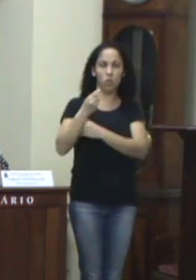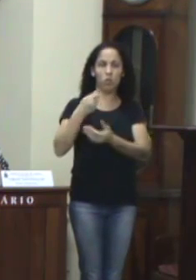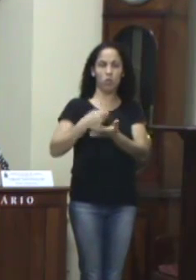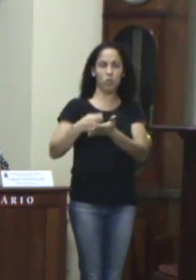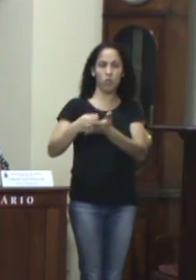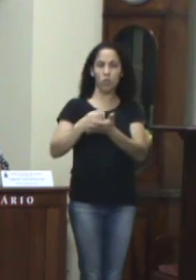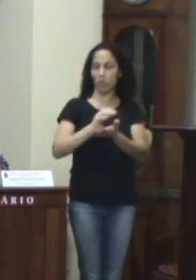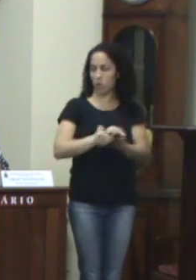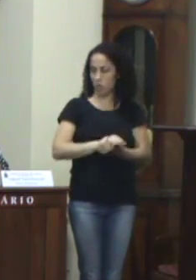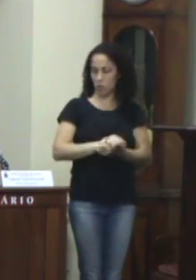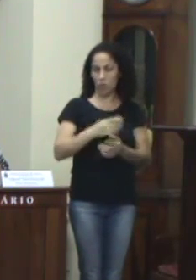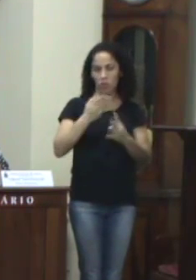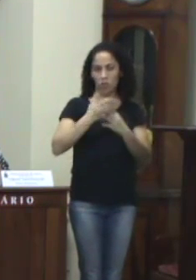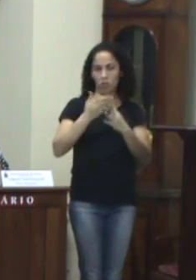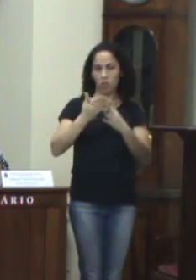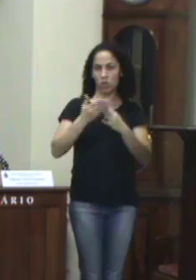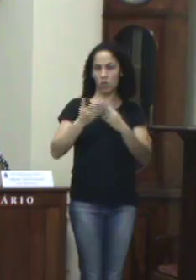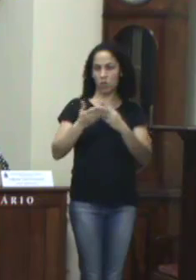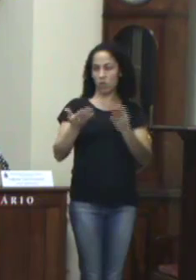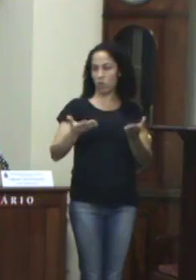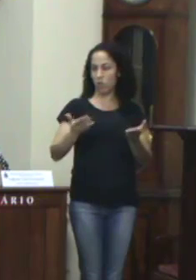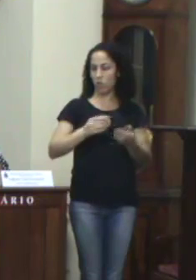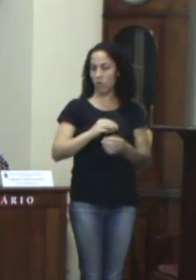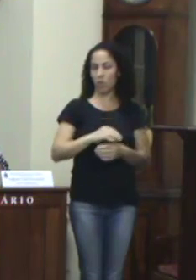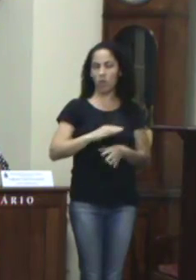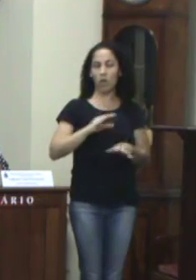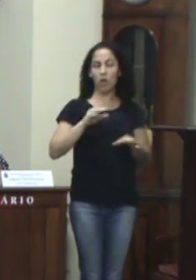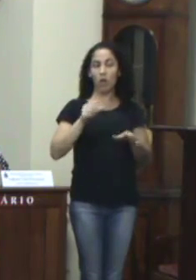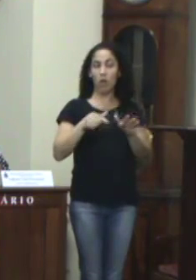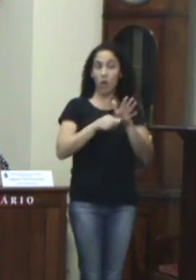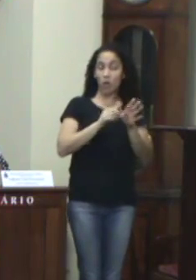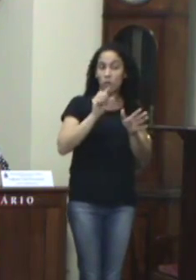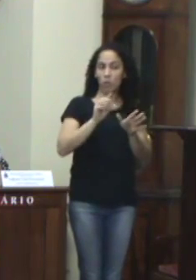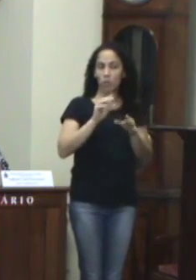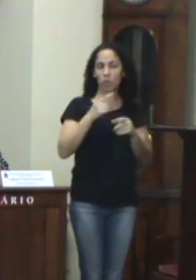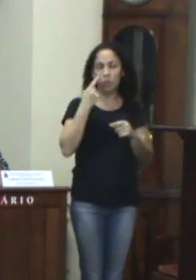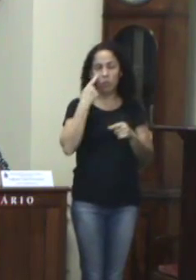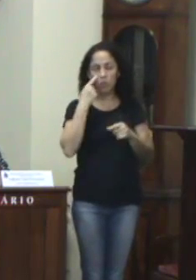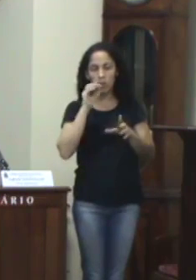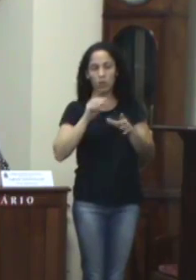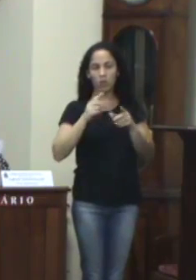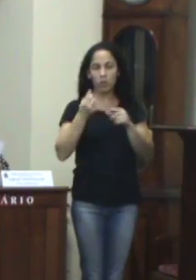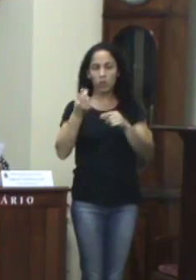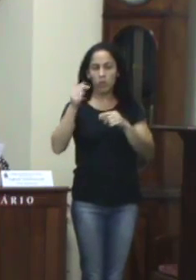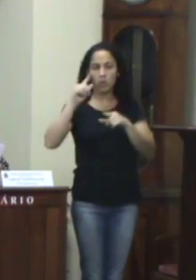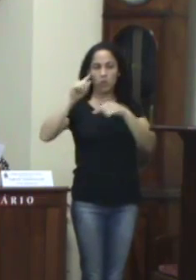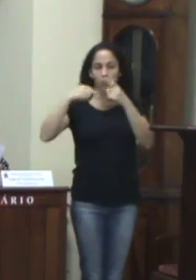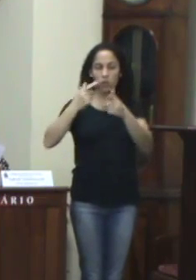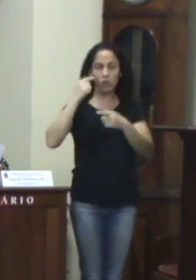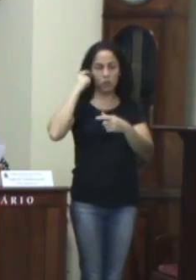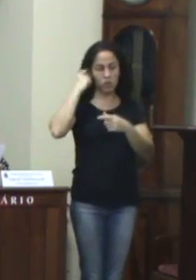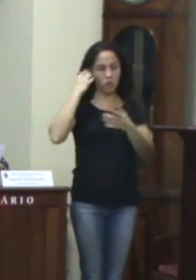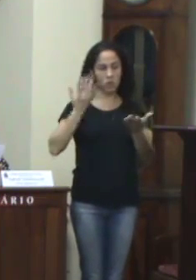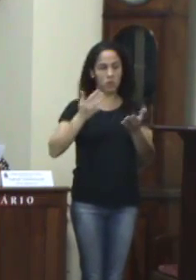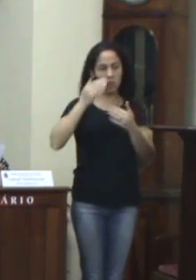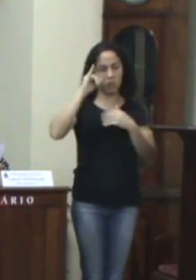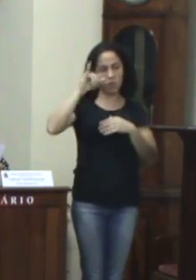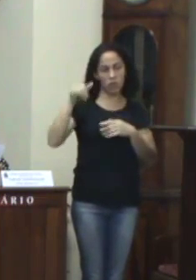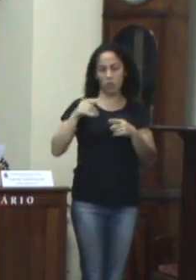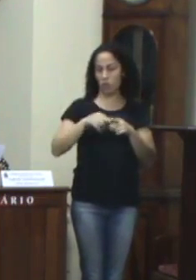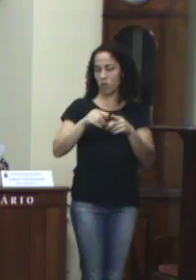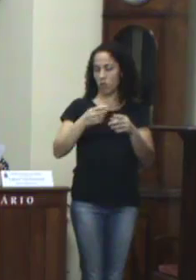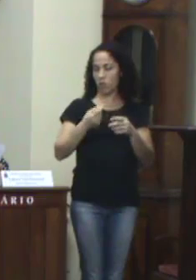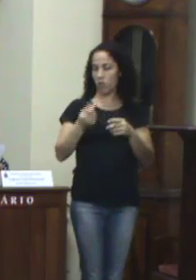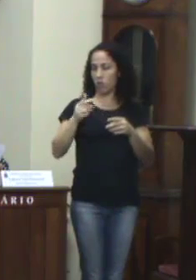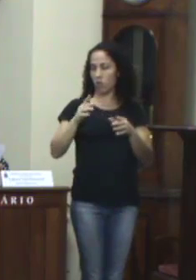quitado. O parcelamento proposto foi homologado provisoriamente até que sejam conferidos os valores apresentados. Aproveitamos a oportunidade para esclarecer